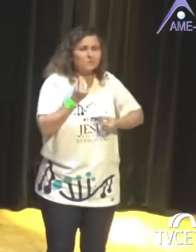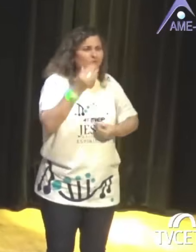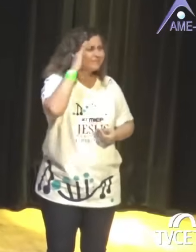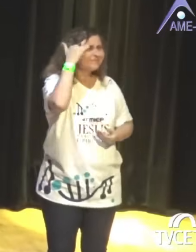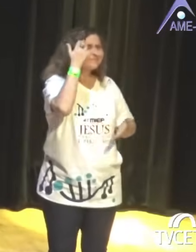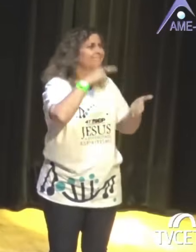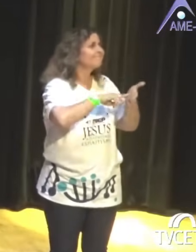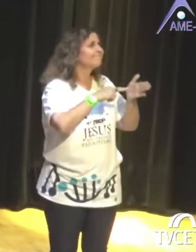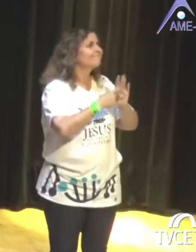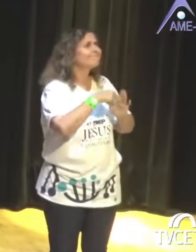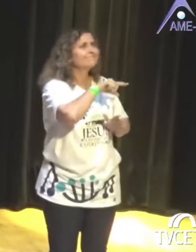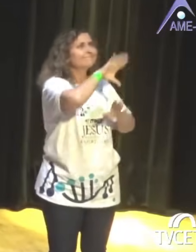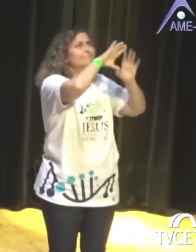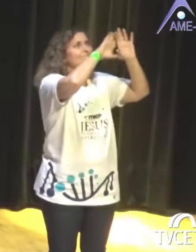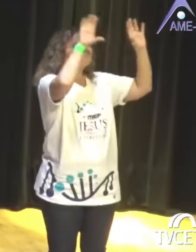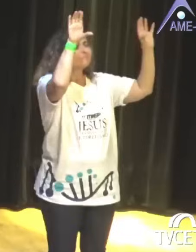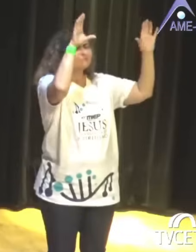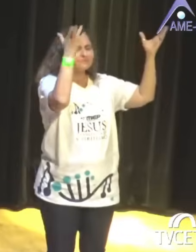imponderável